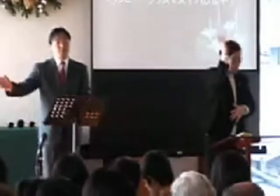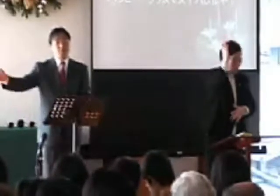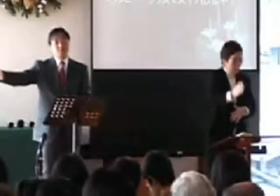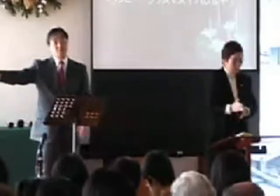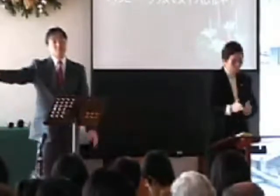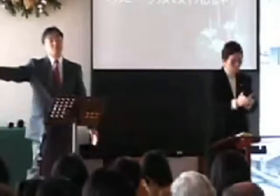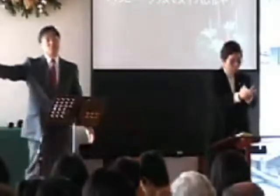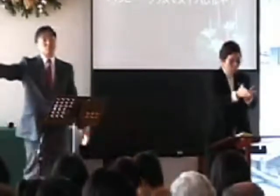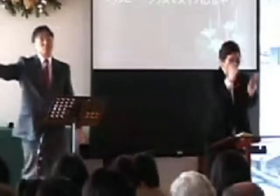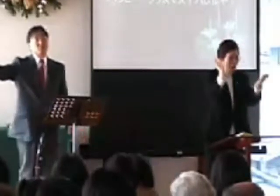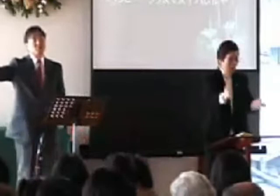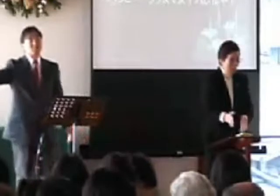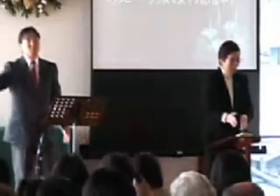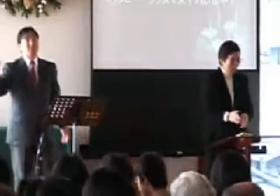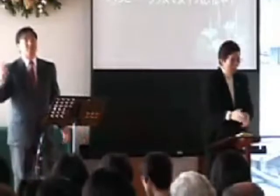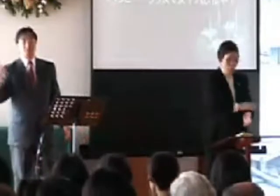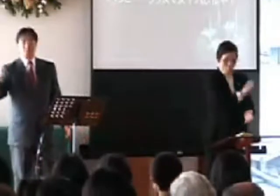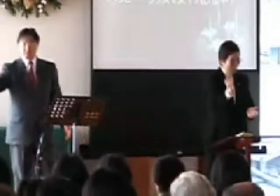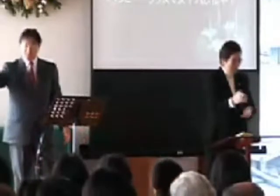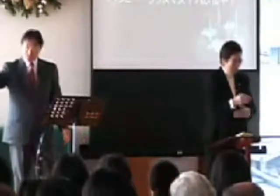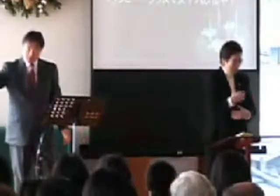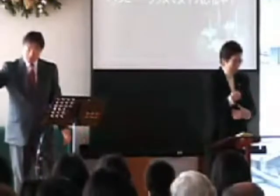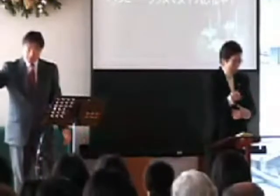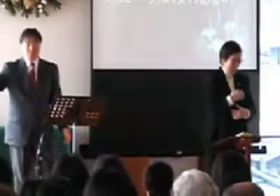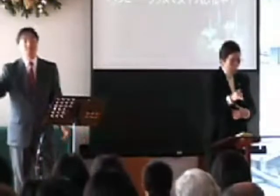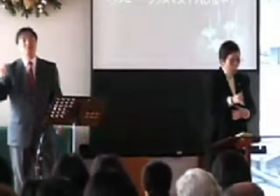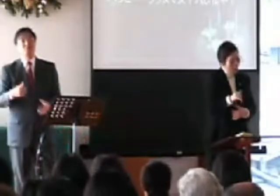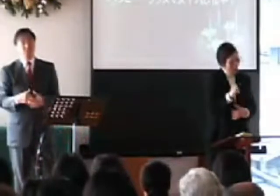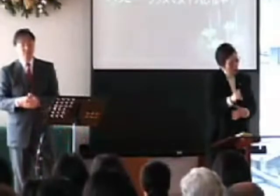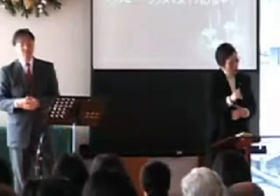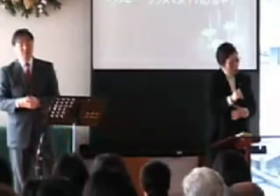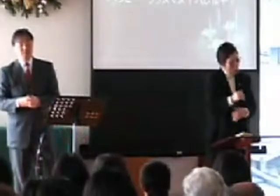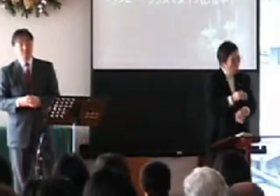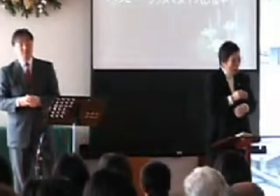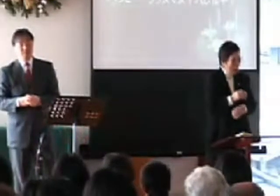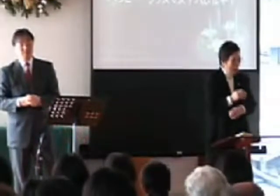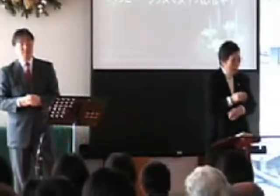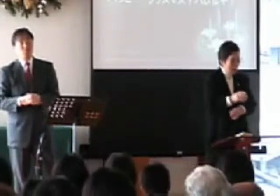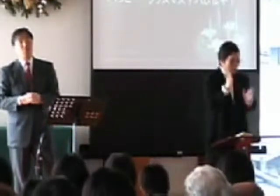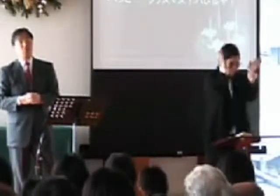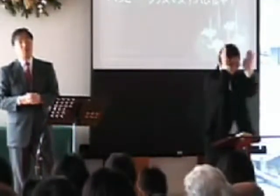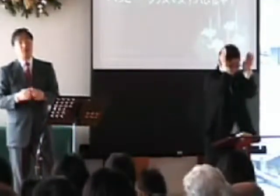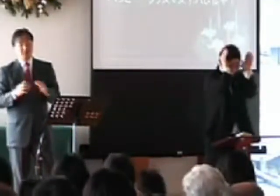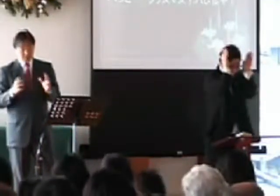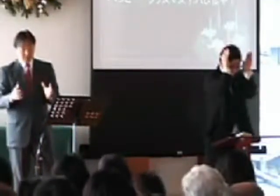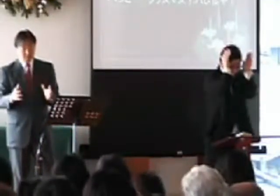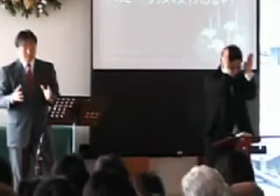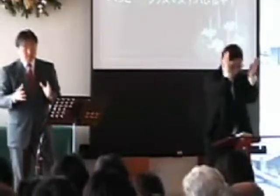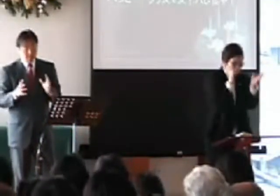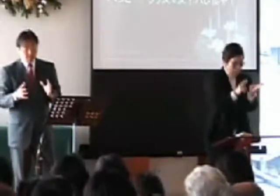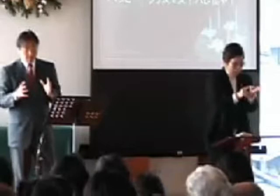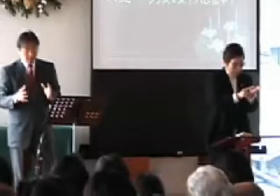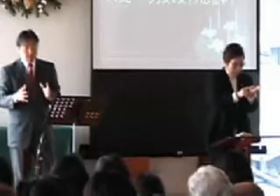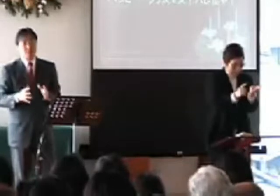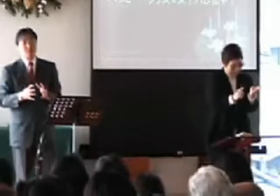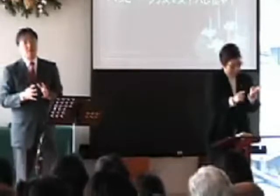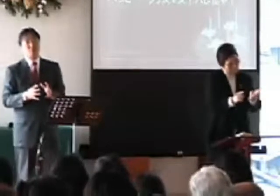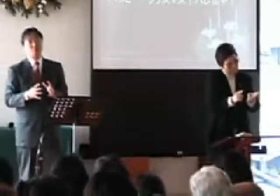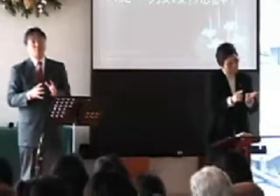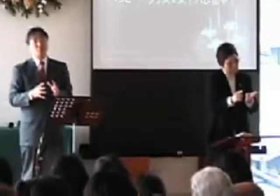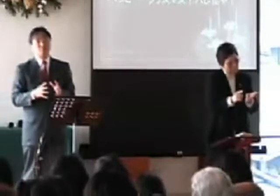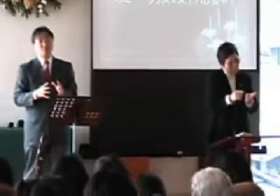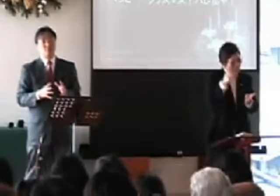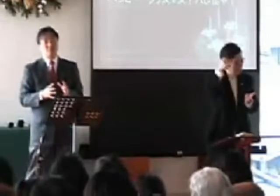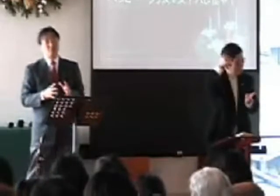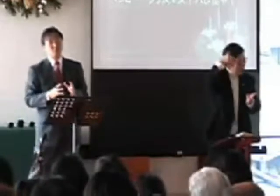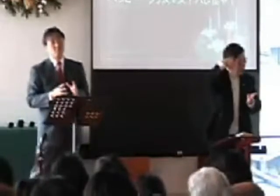ね、今みたいに警察がいるわけではありませんし、道路がちゃんとあるわけではありませんし、もちろん飛行機も船も何もありませんから、おそらく